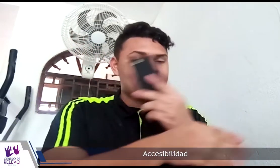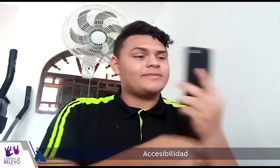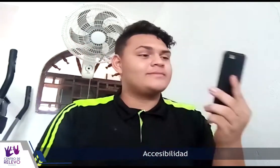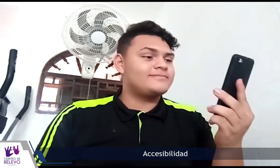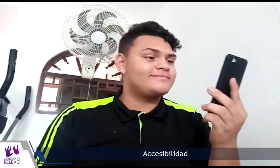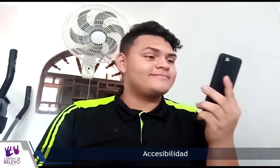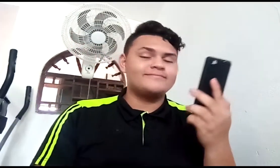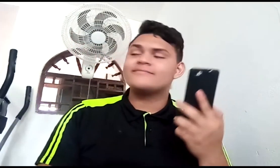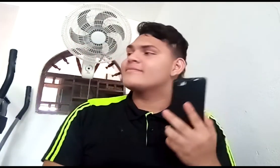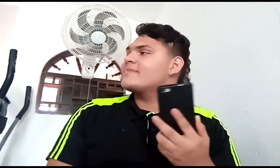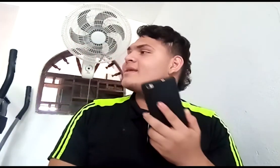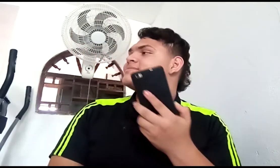Accesibilidad.